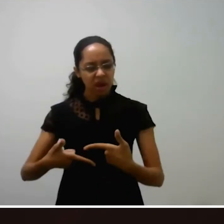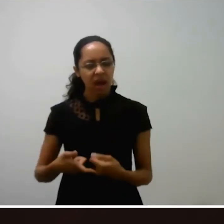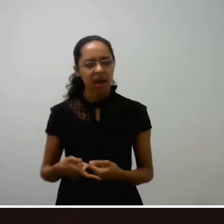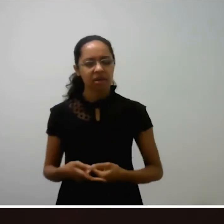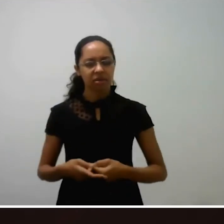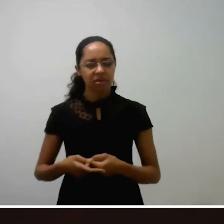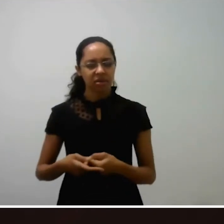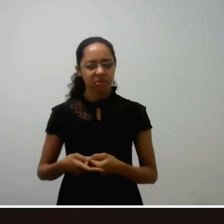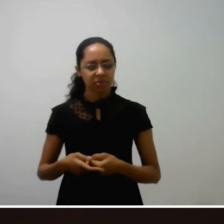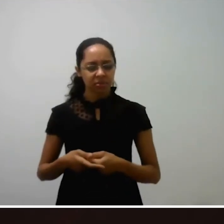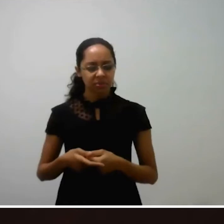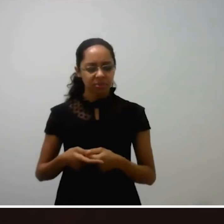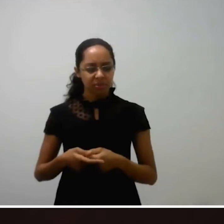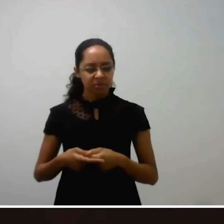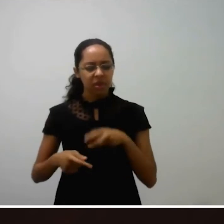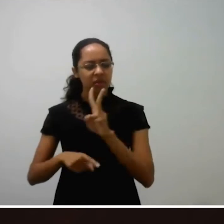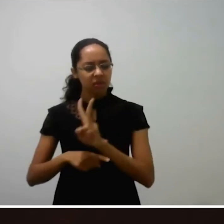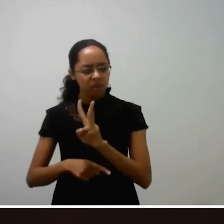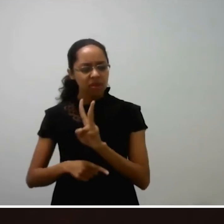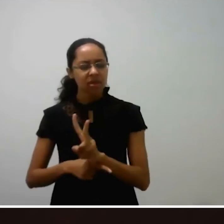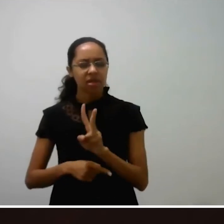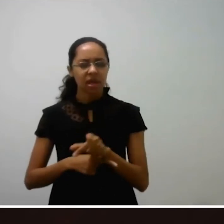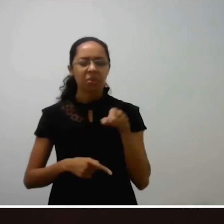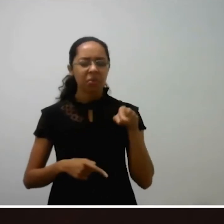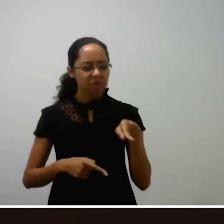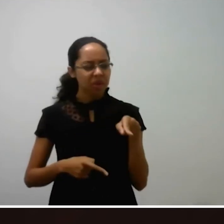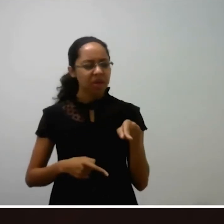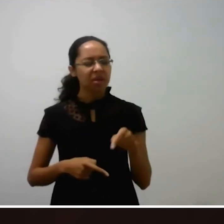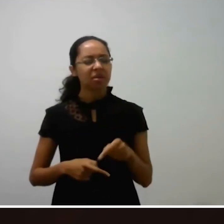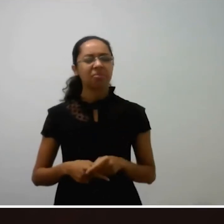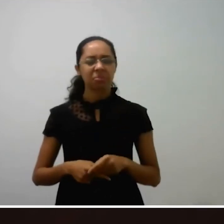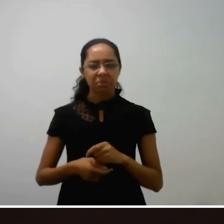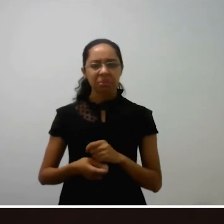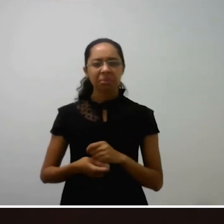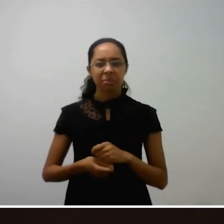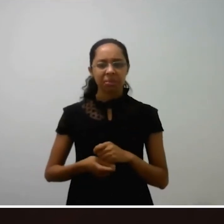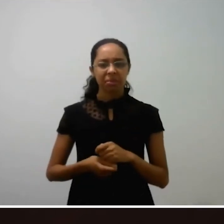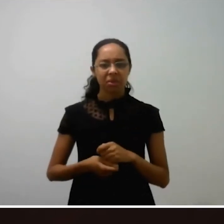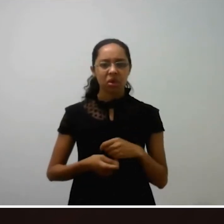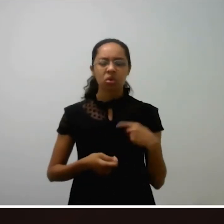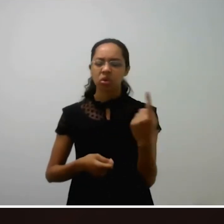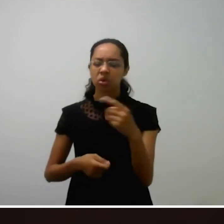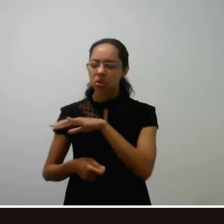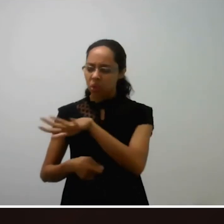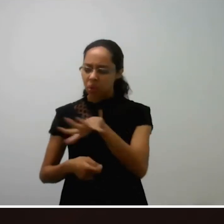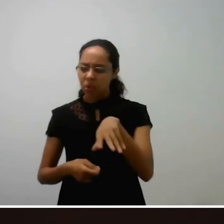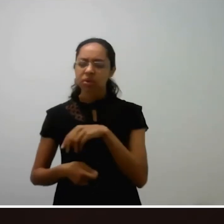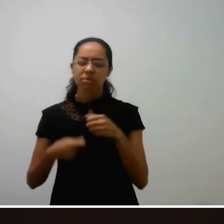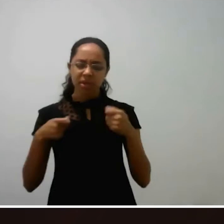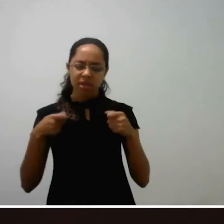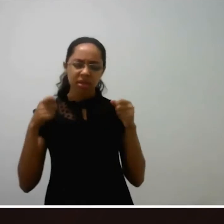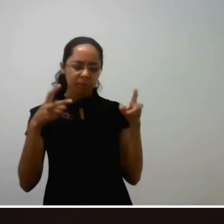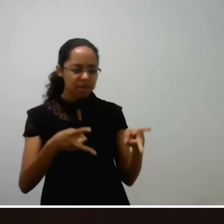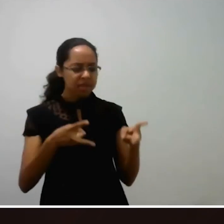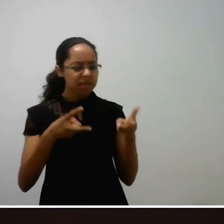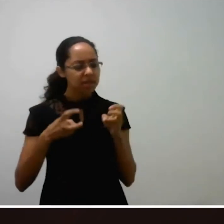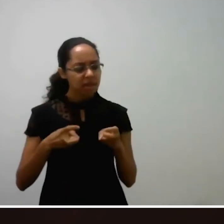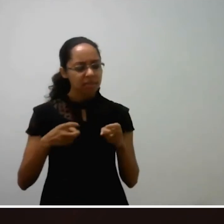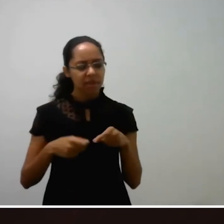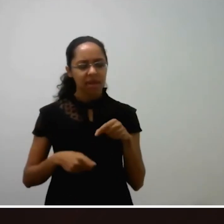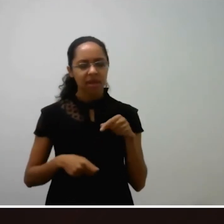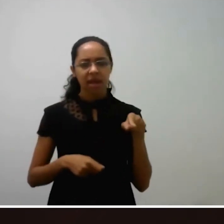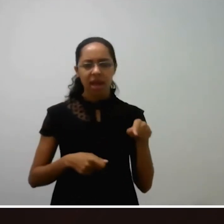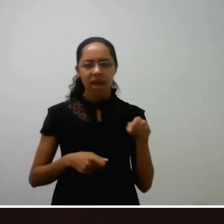reconhecidas, pois tornaram mais evidentes em um período quando a hierarquia